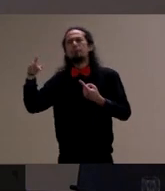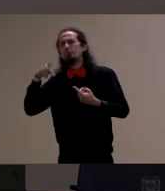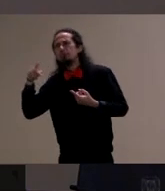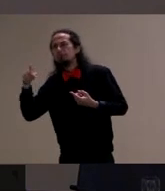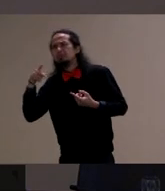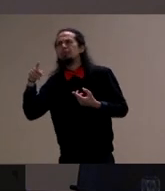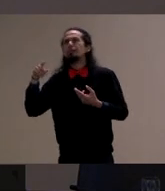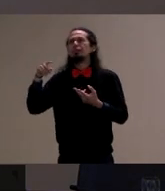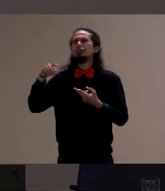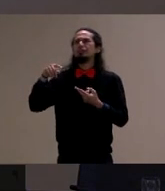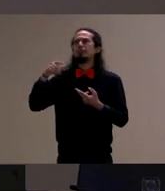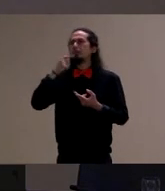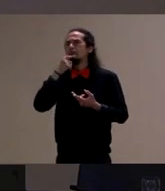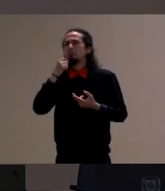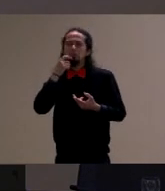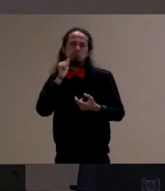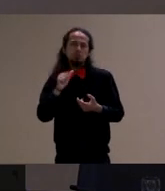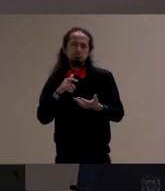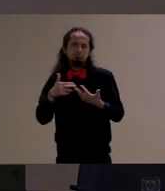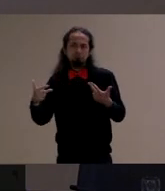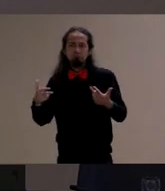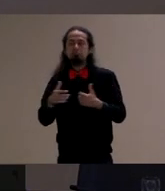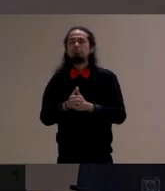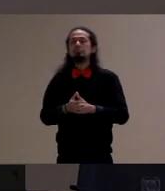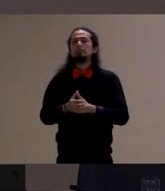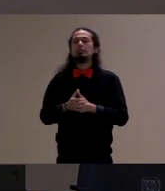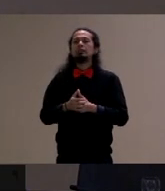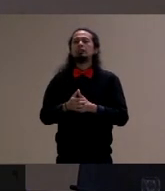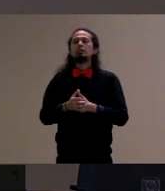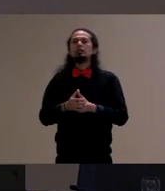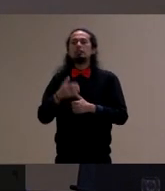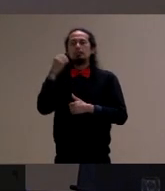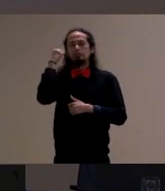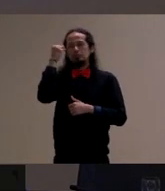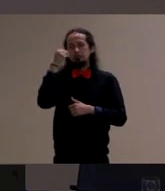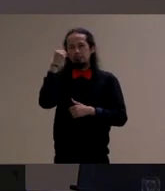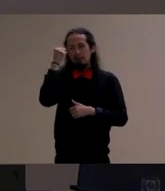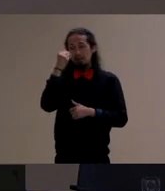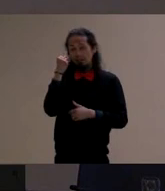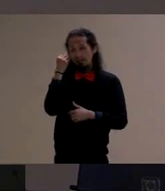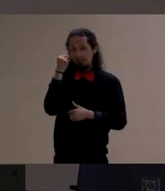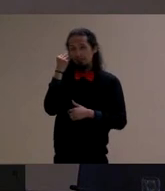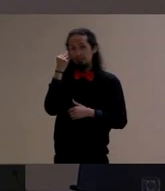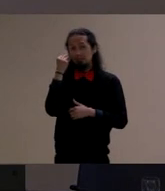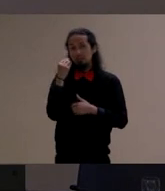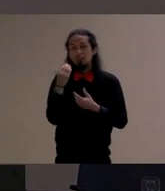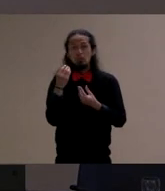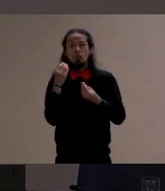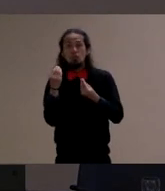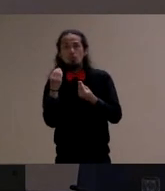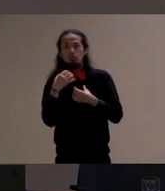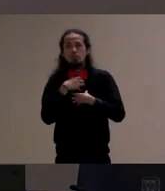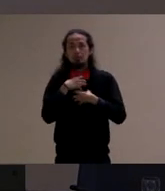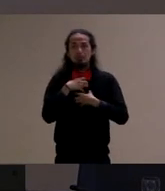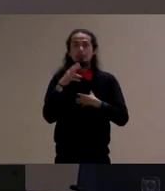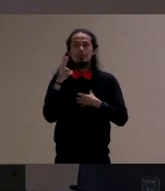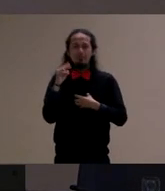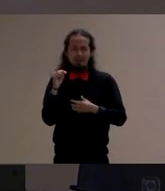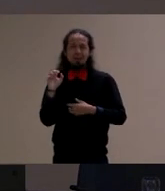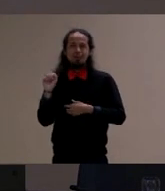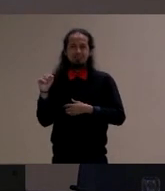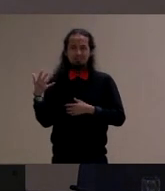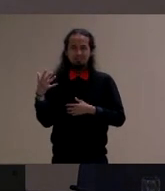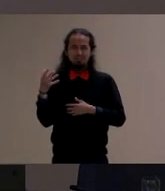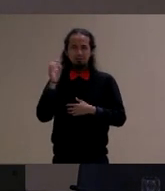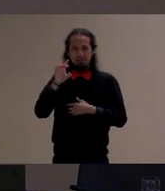termos de oferecer essas possibilidades se a experiência vai acontecer e como vai acontecer com e para